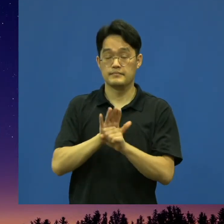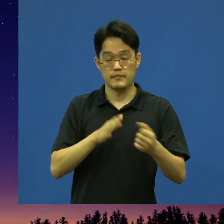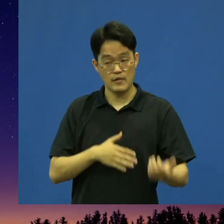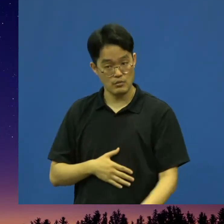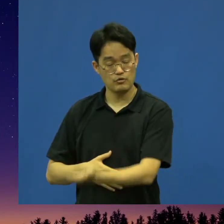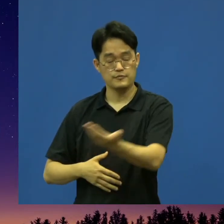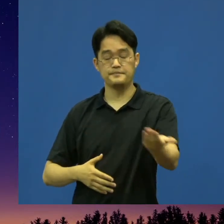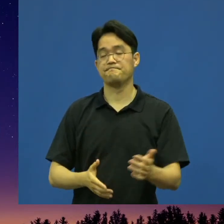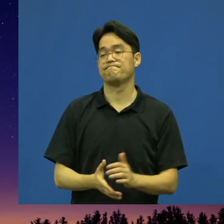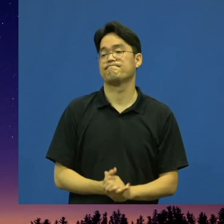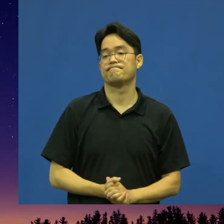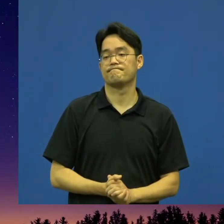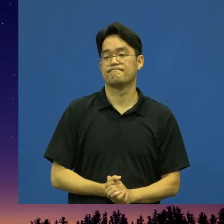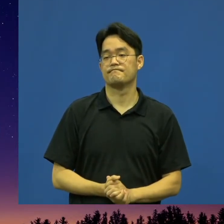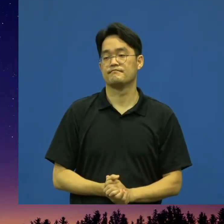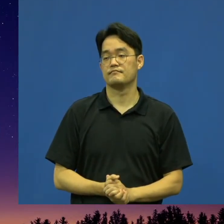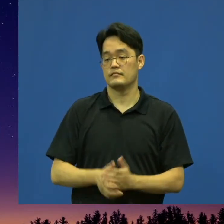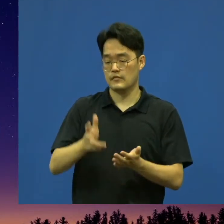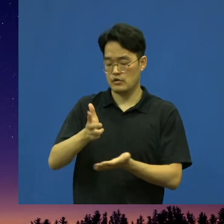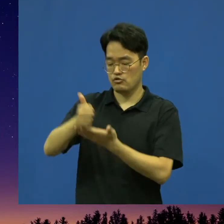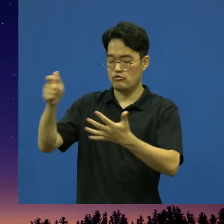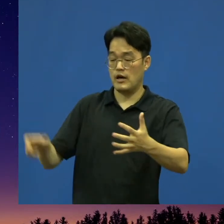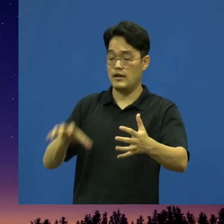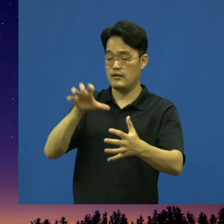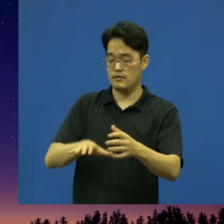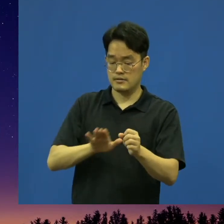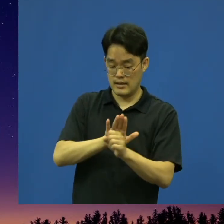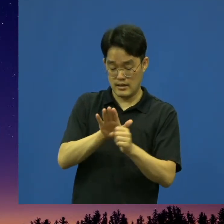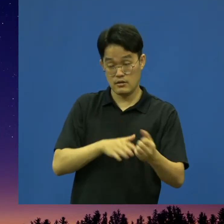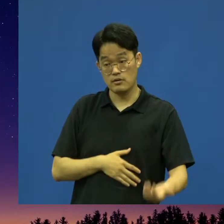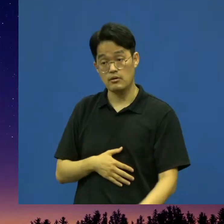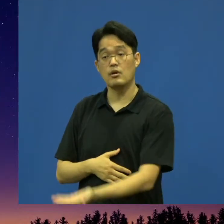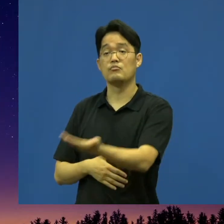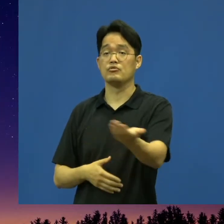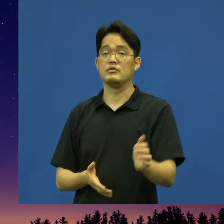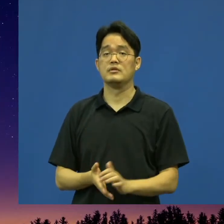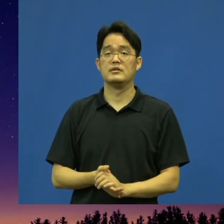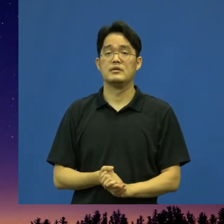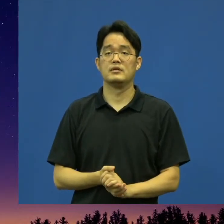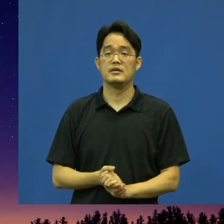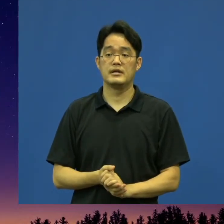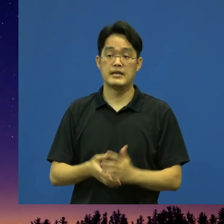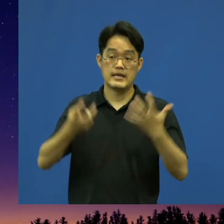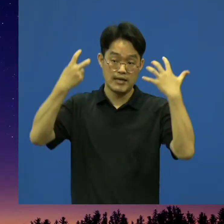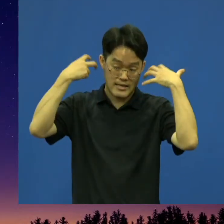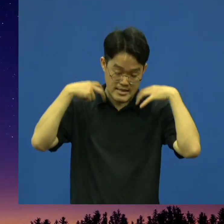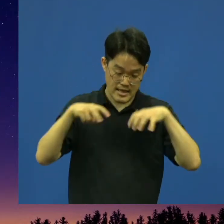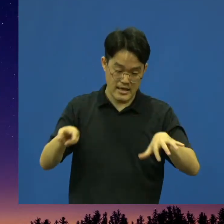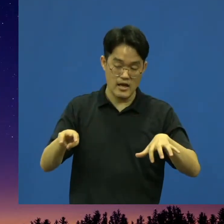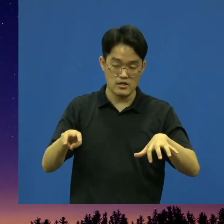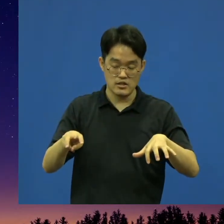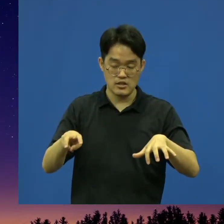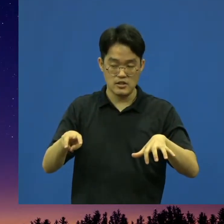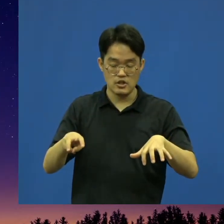여러분, 주 안에 사랑하는 여러분, 이 다니엘서 2장은 이렇게 말하고